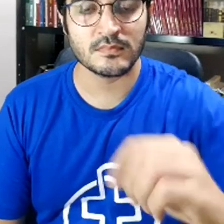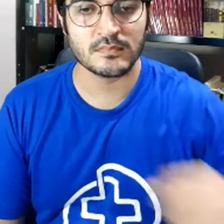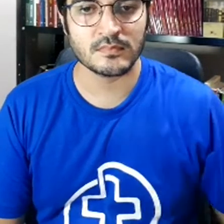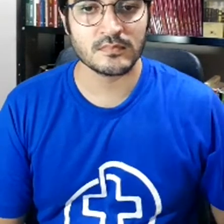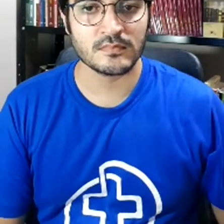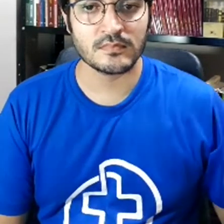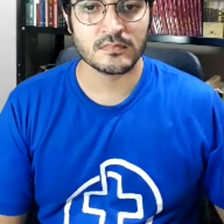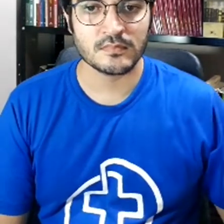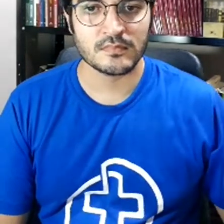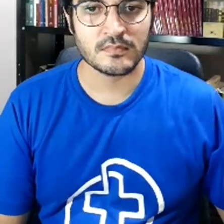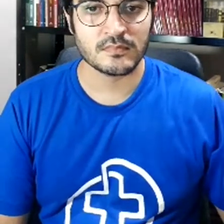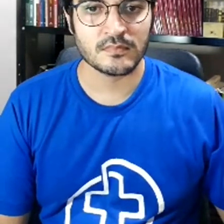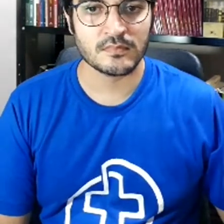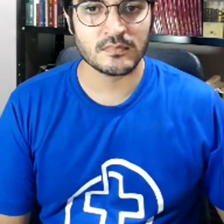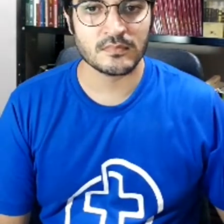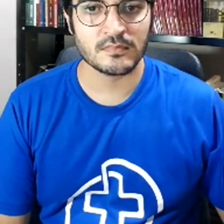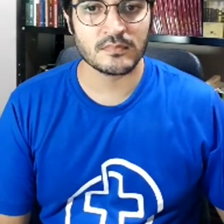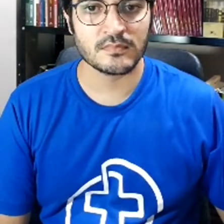o seu